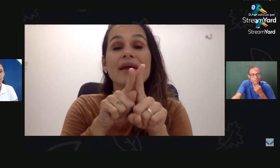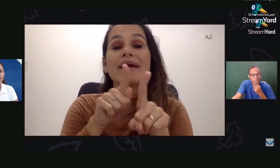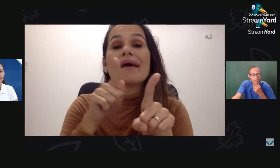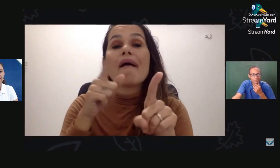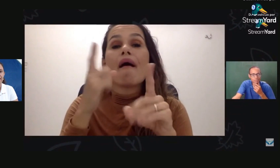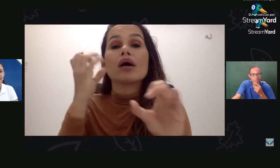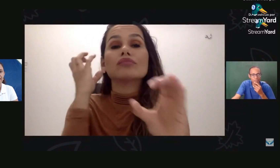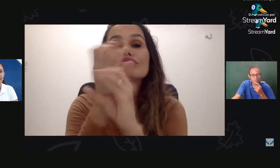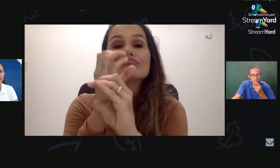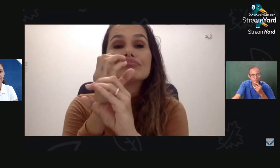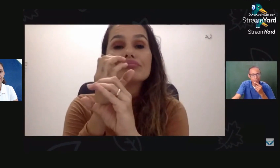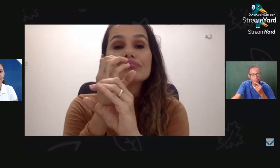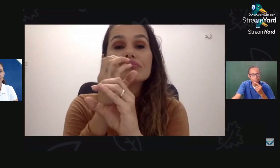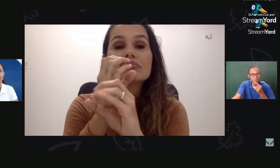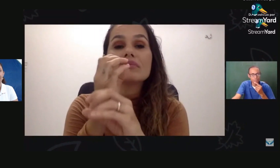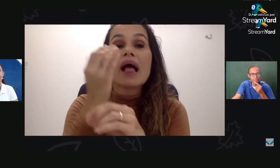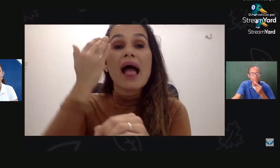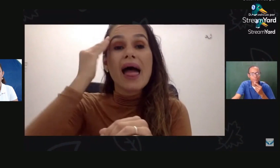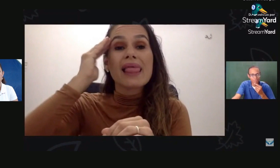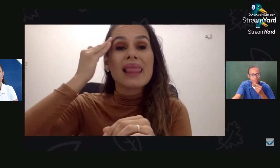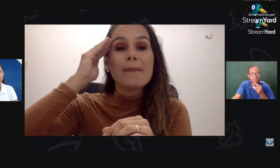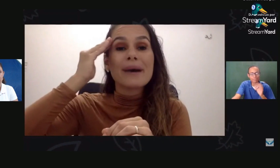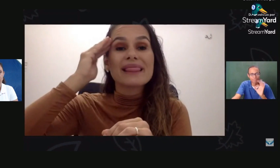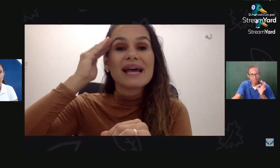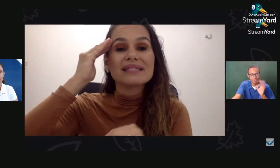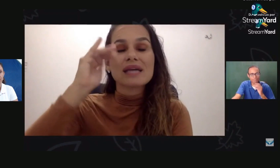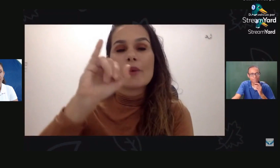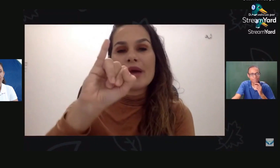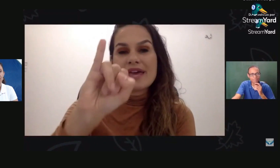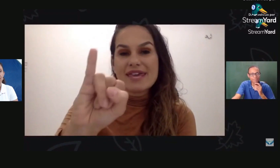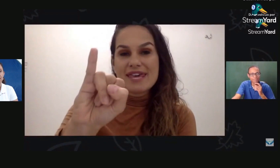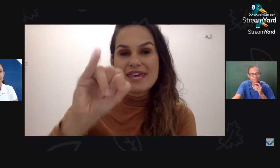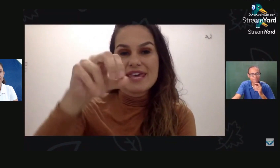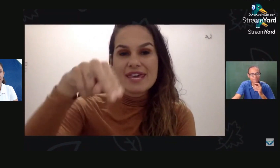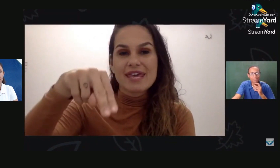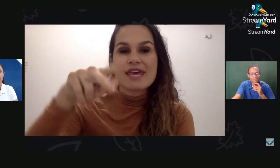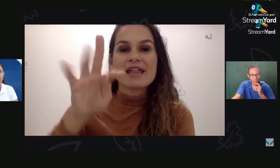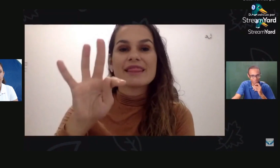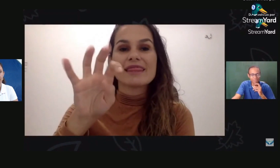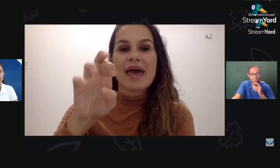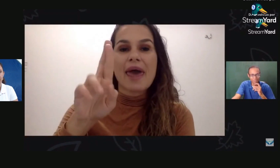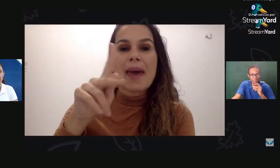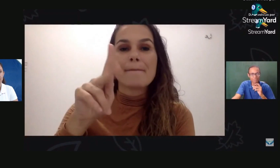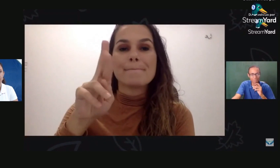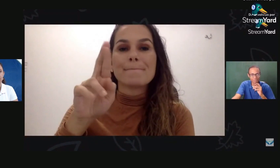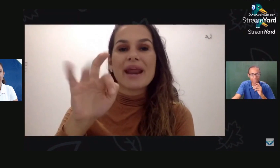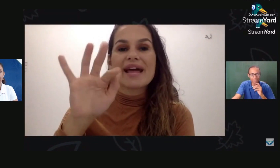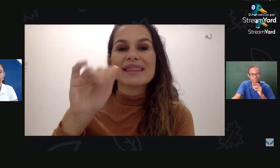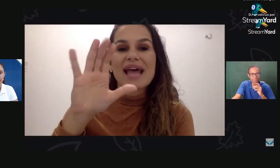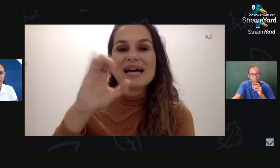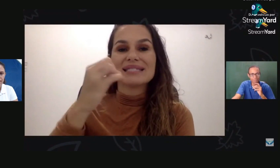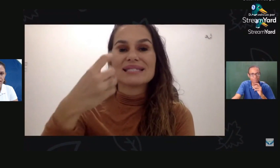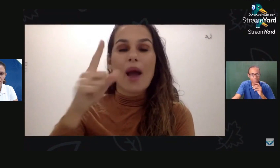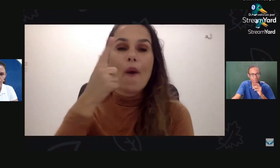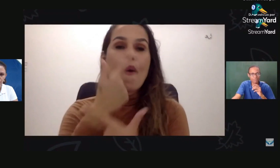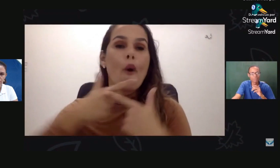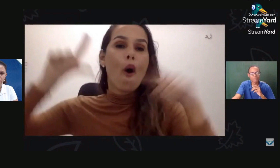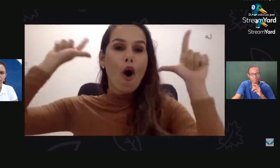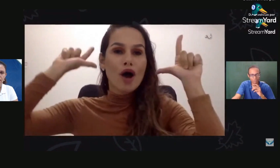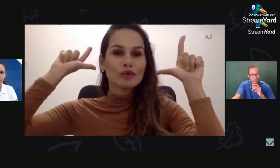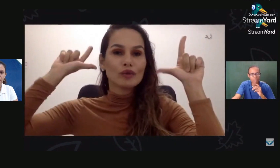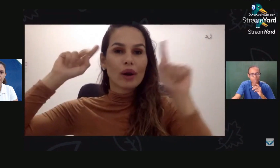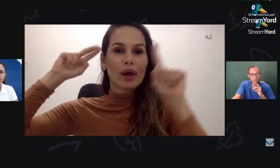expressões, a barreira comunicativa, né? Entender mesmo aquela questão da